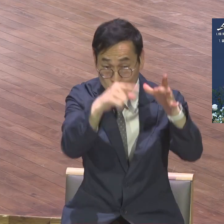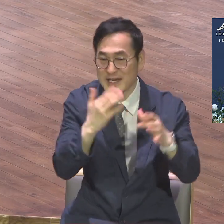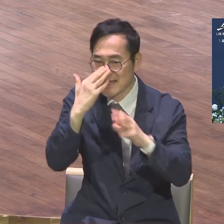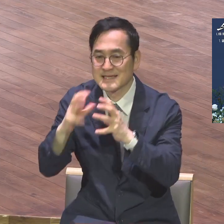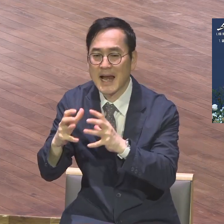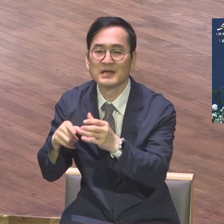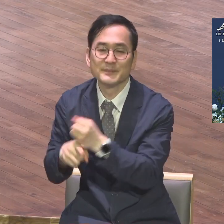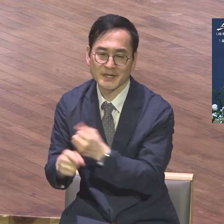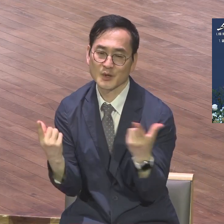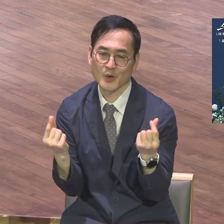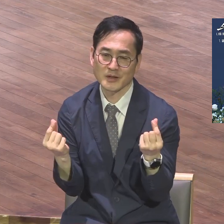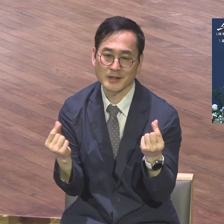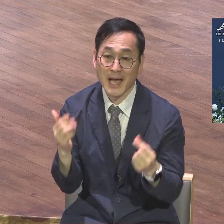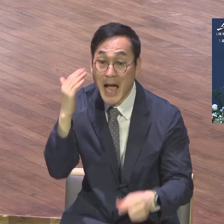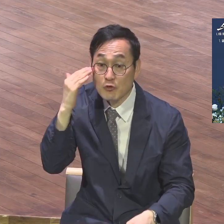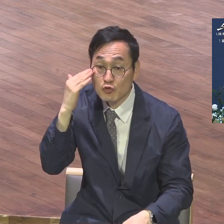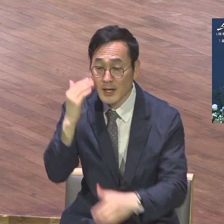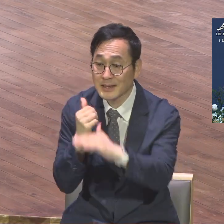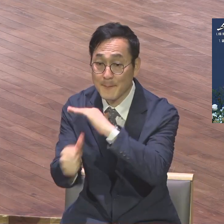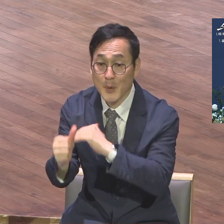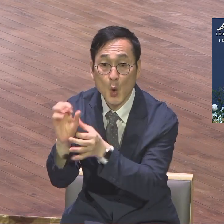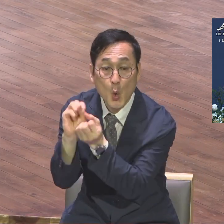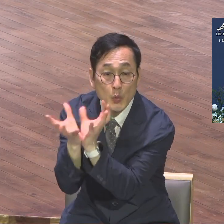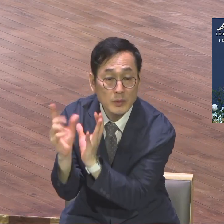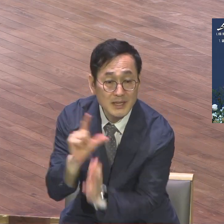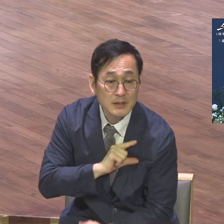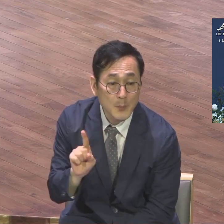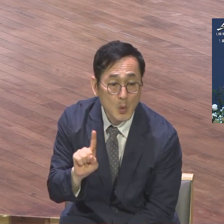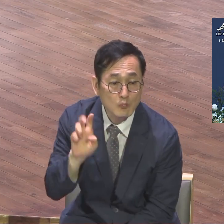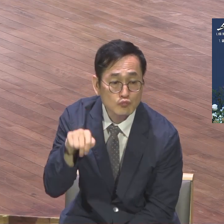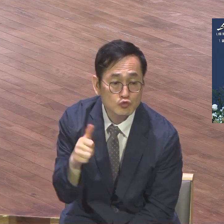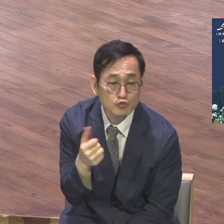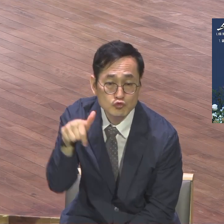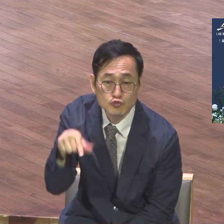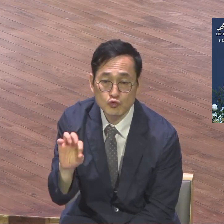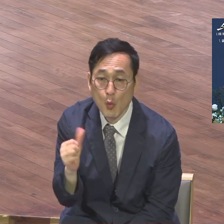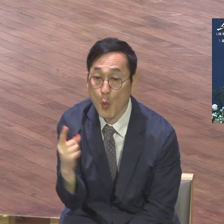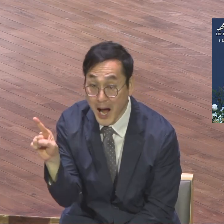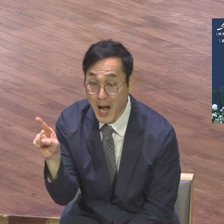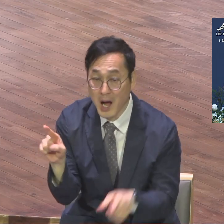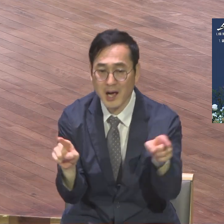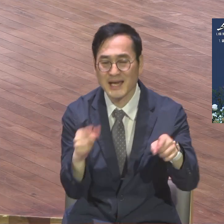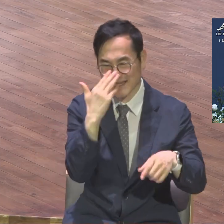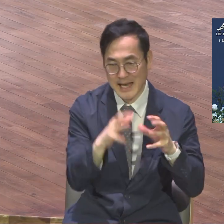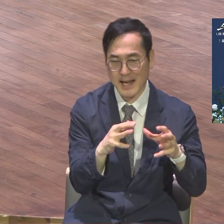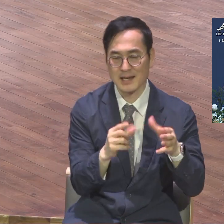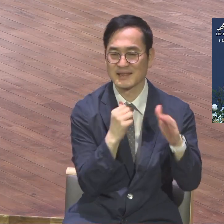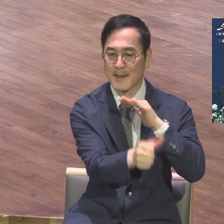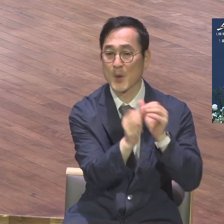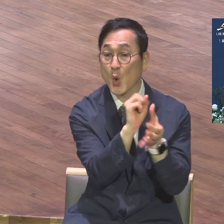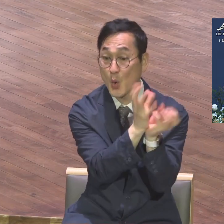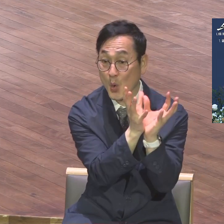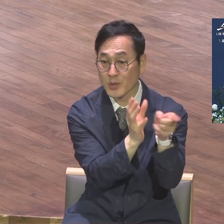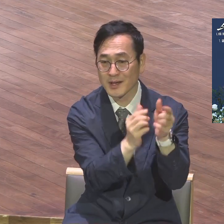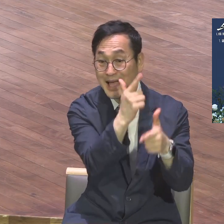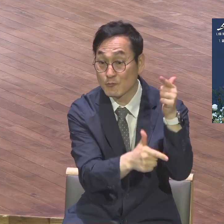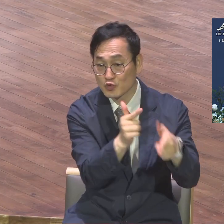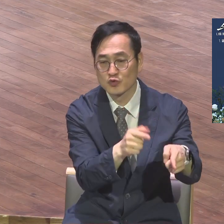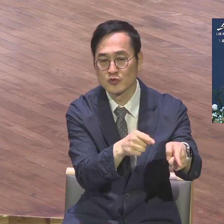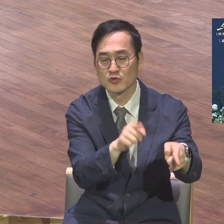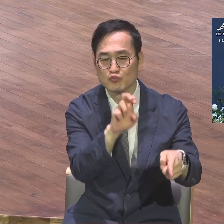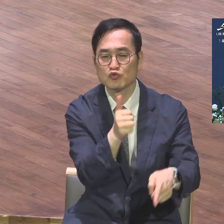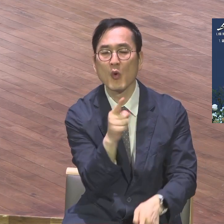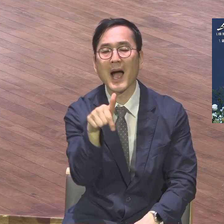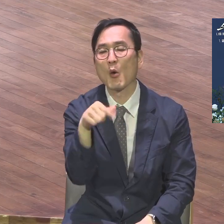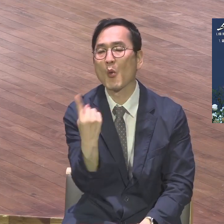우리나라는 무궁화잖아요. 우리나라 상징은 무궁화인데 이스라엘은 무화과 나무예요. 무화과나무. 그런데 이